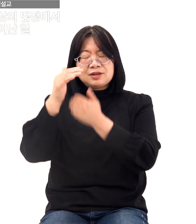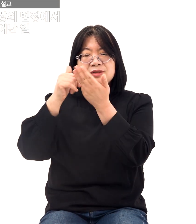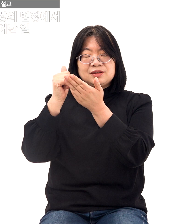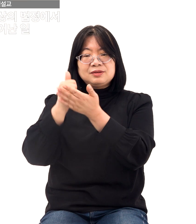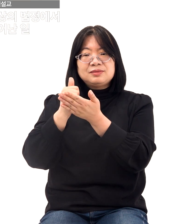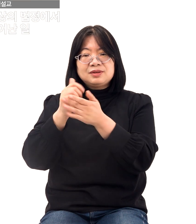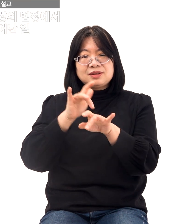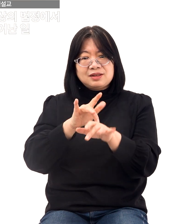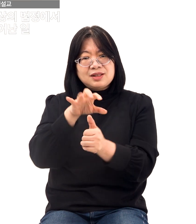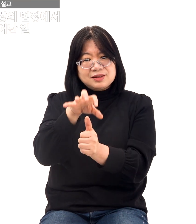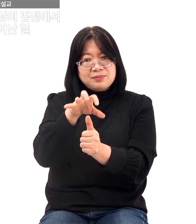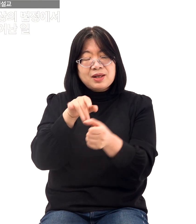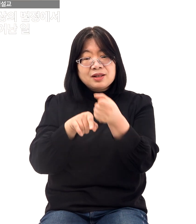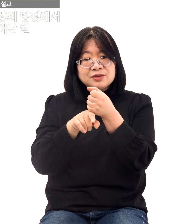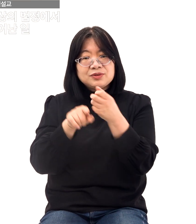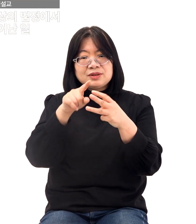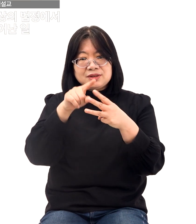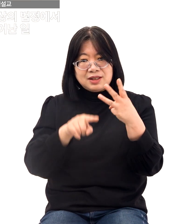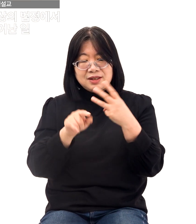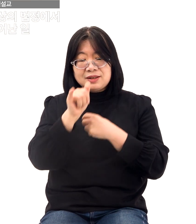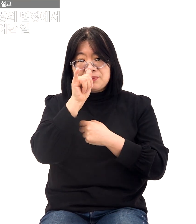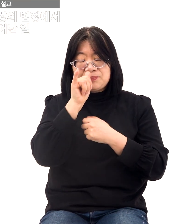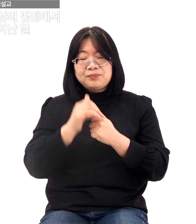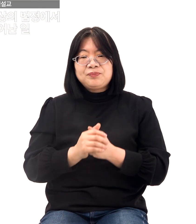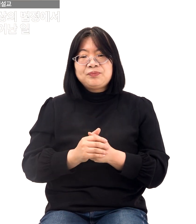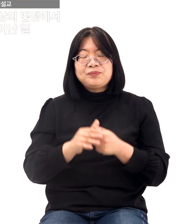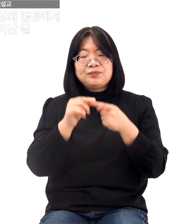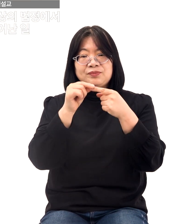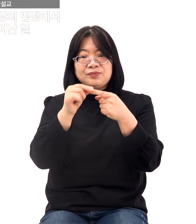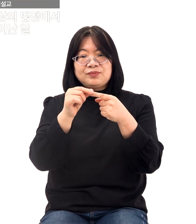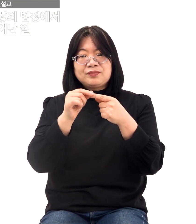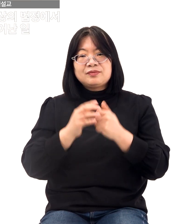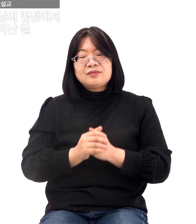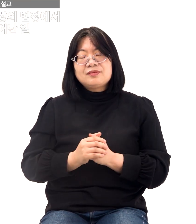하나님이 사탄을 책망한 이유는 세 가지예요. 첫째,